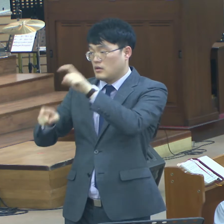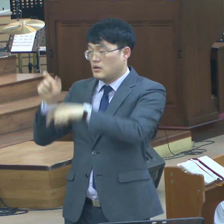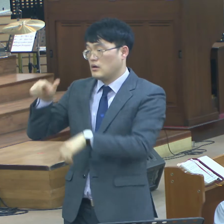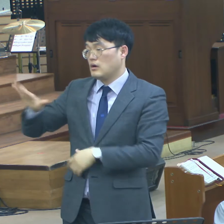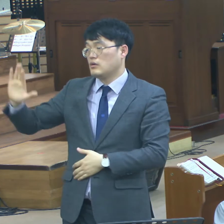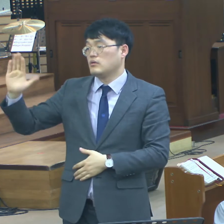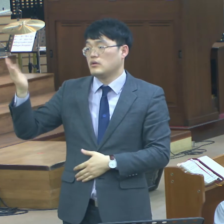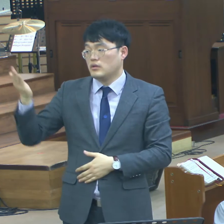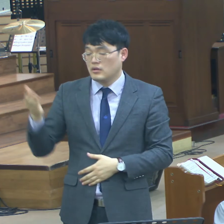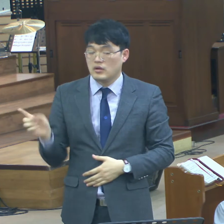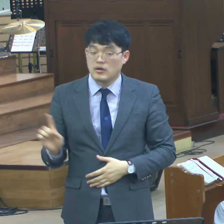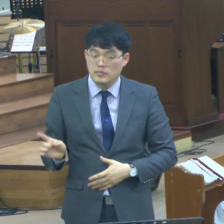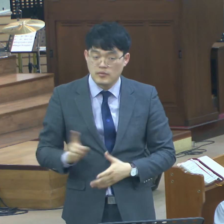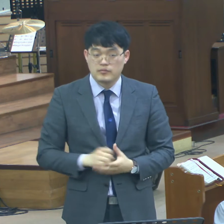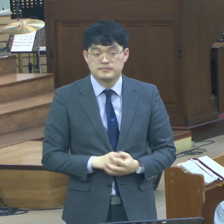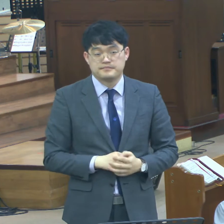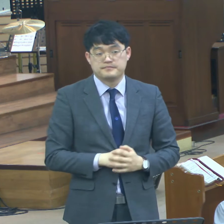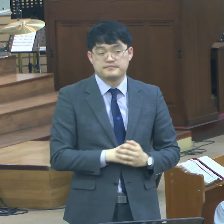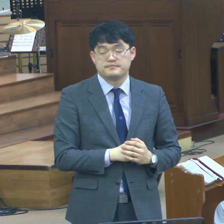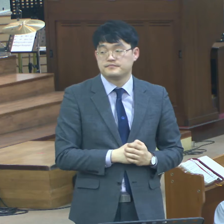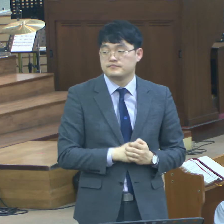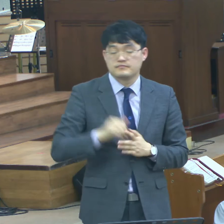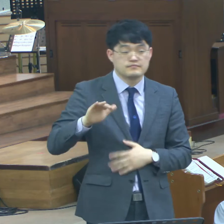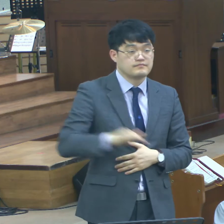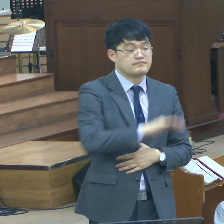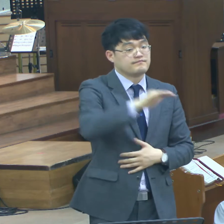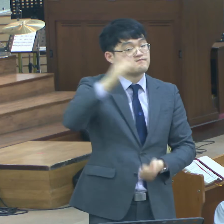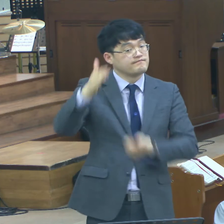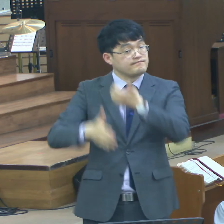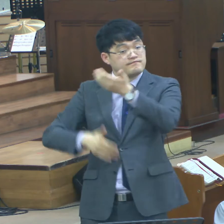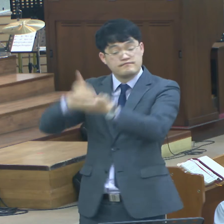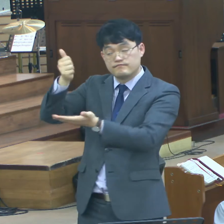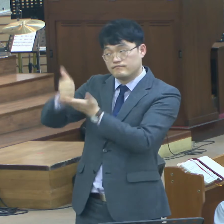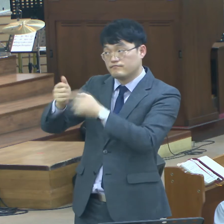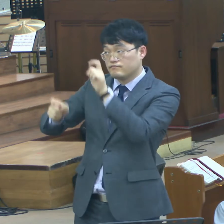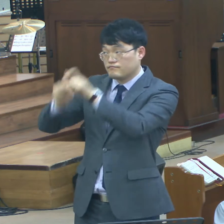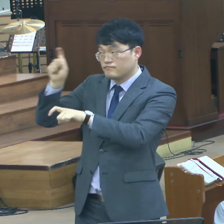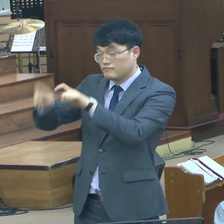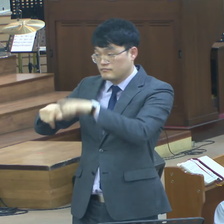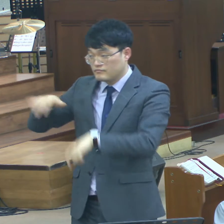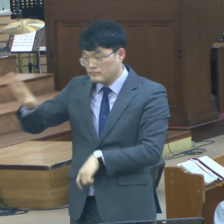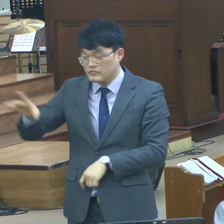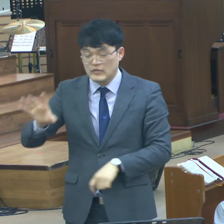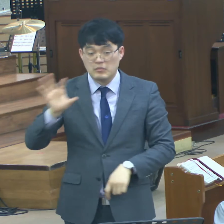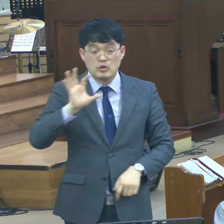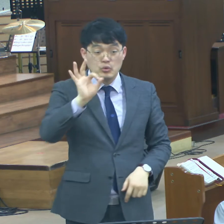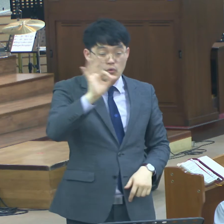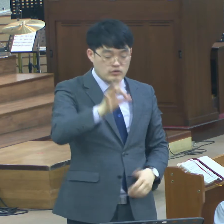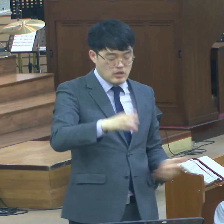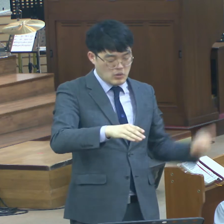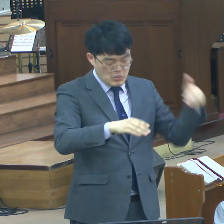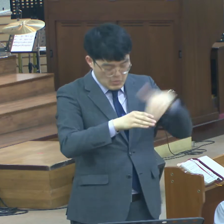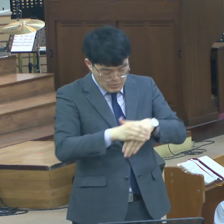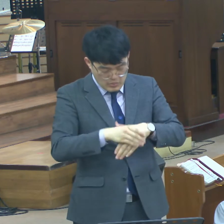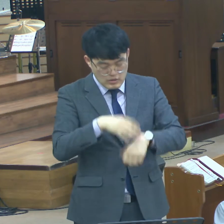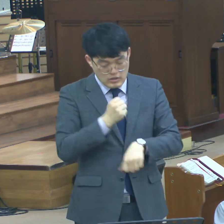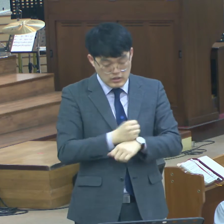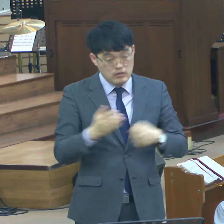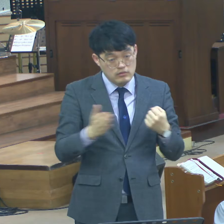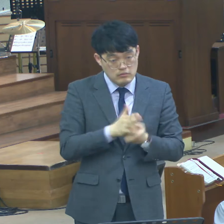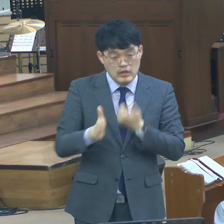말이 맞기도 하고 틀리기도 해요. 우리가 하나님 앞에 나아가는 것은 봉투에다가 돈을 넣었기 때문에 하나님께 나갈 수 있는 게